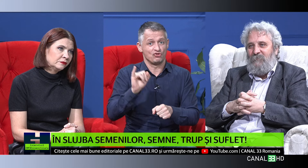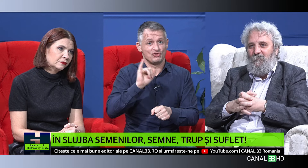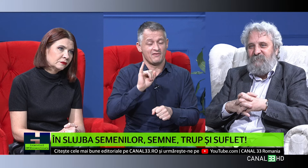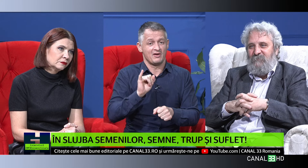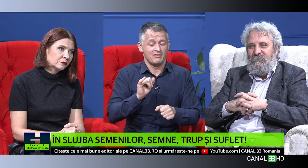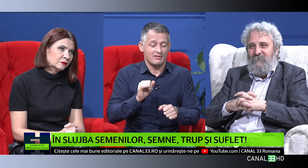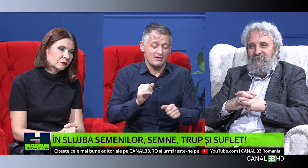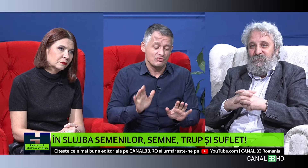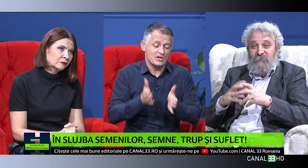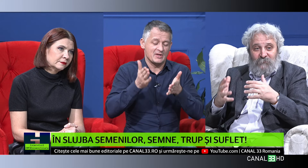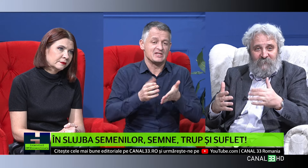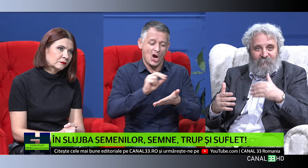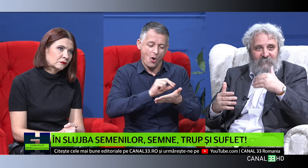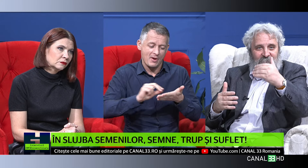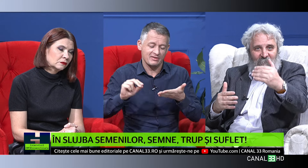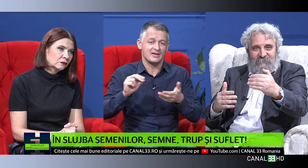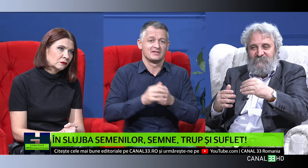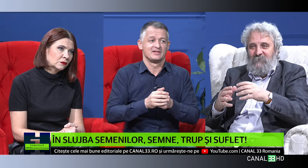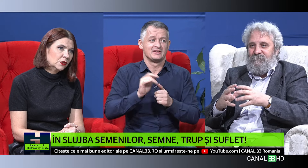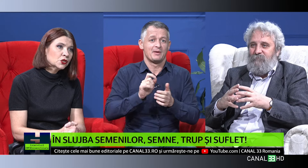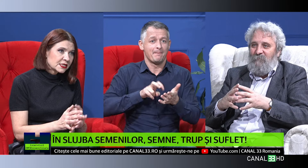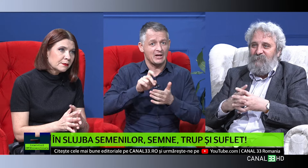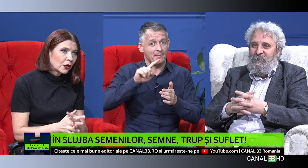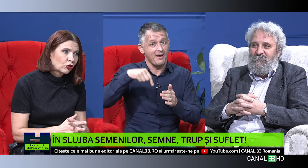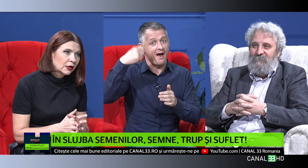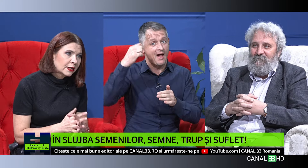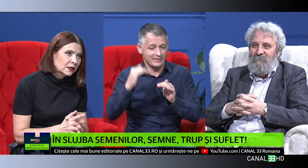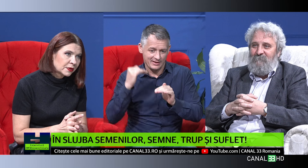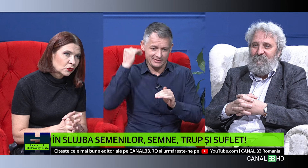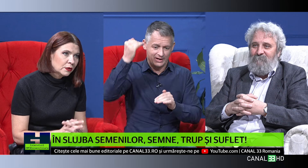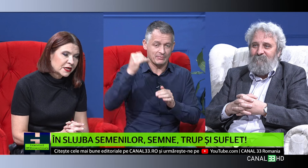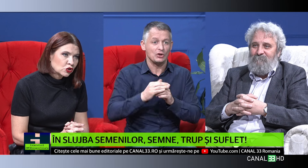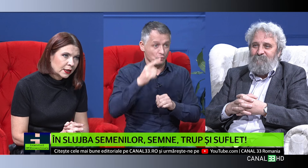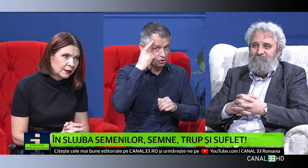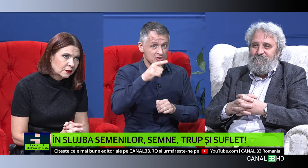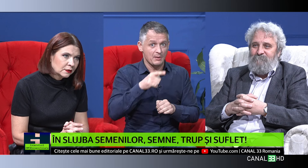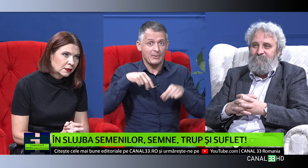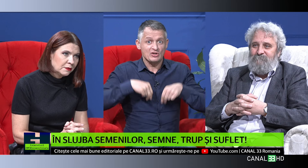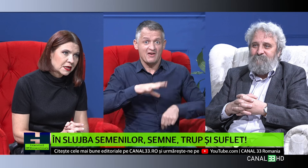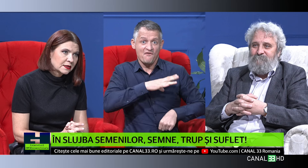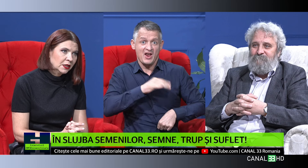să completeze și să ducă pe o altă treaptă povestea. Știți că Macron are interpretului personal în limba